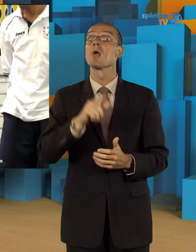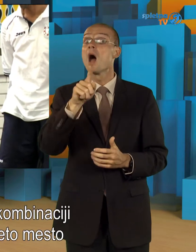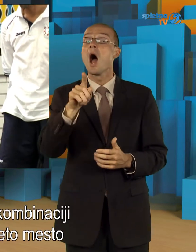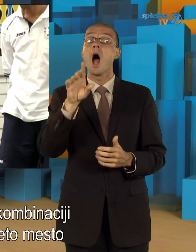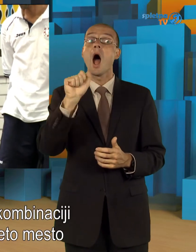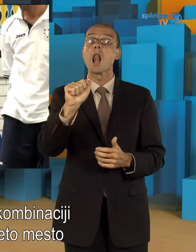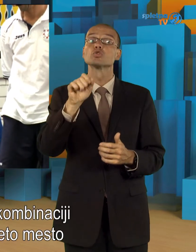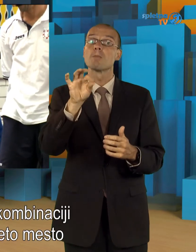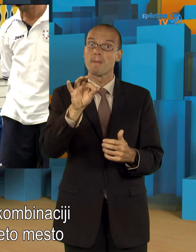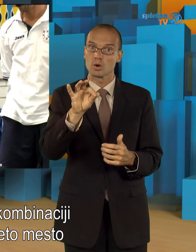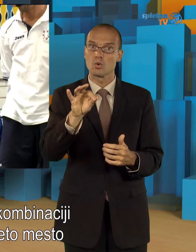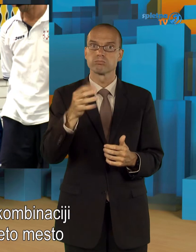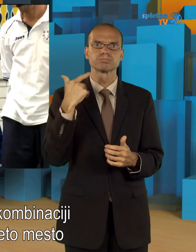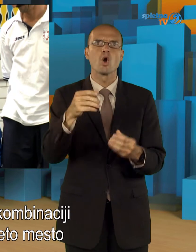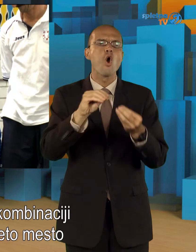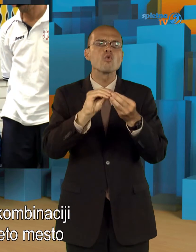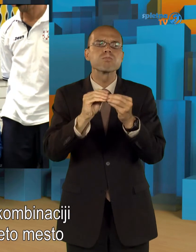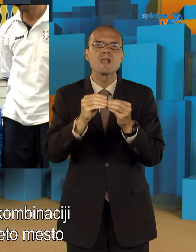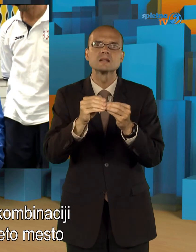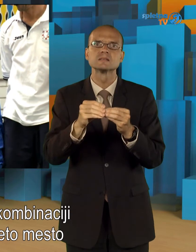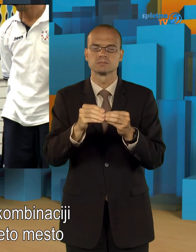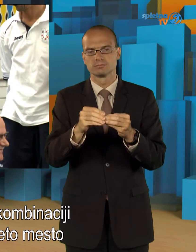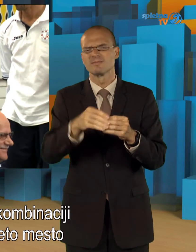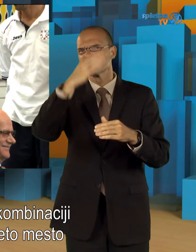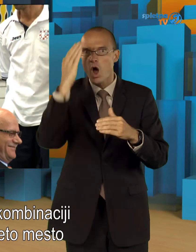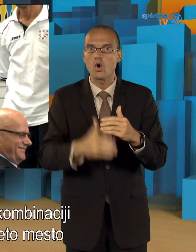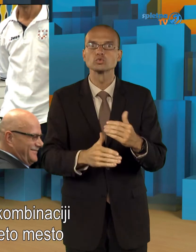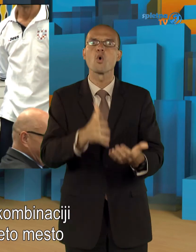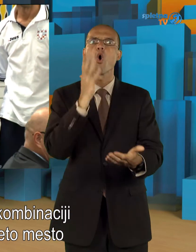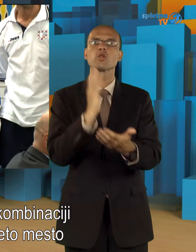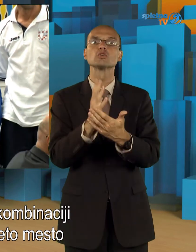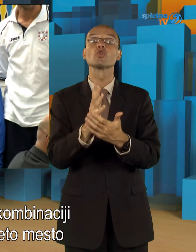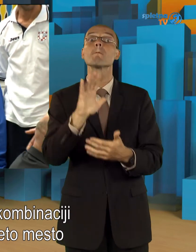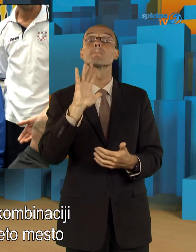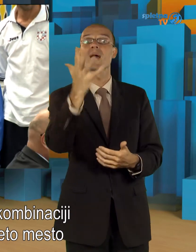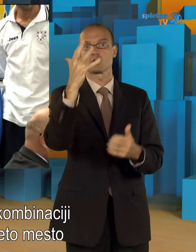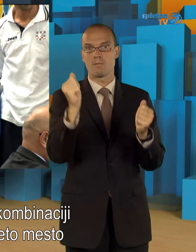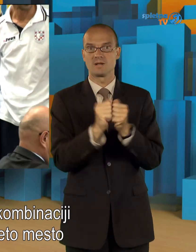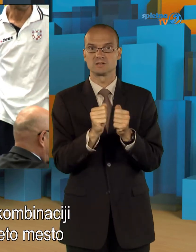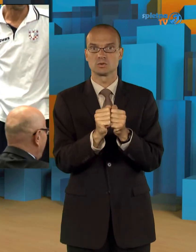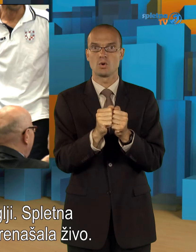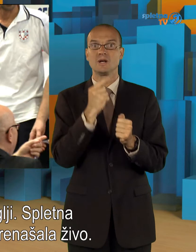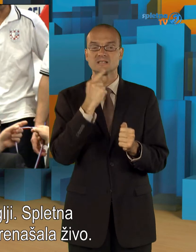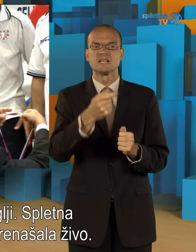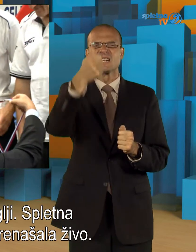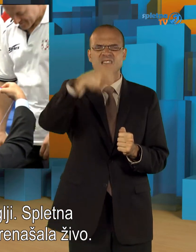Aleš Peperko je v kombinaciji zasedel odlično 5. mesto s 1108 podrtimi keglji.